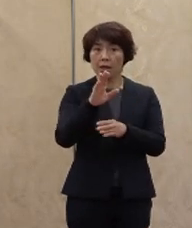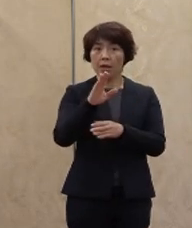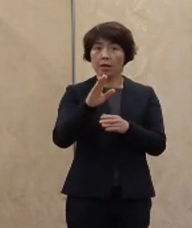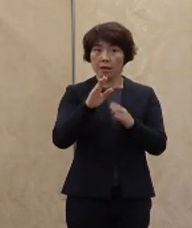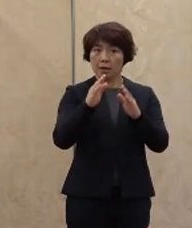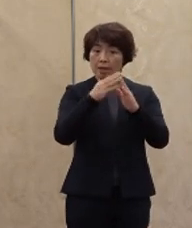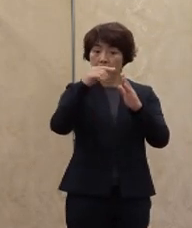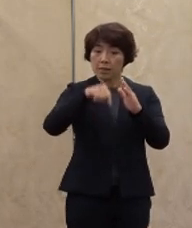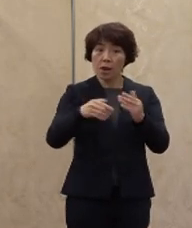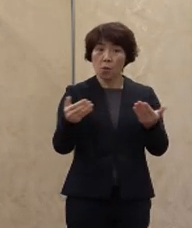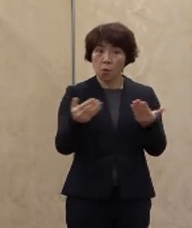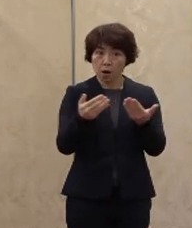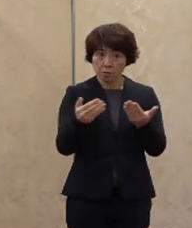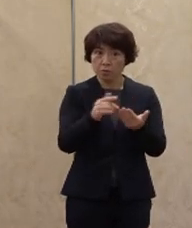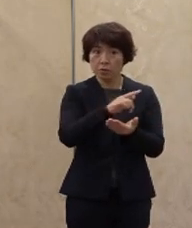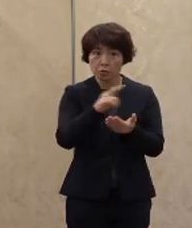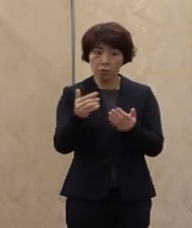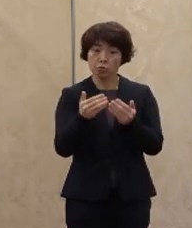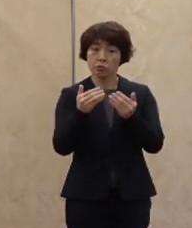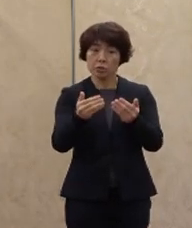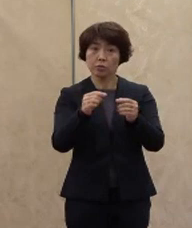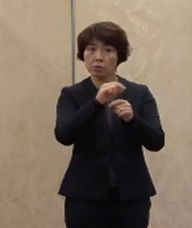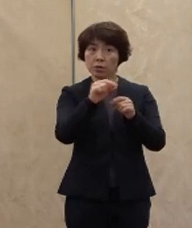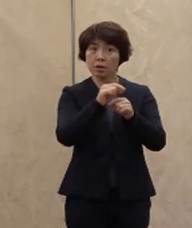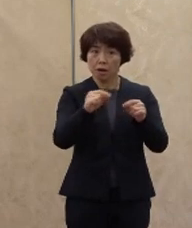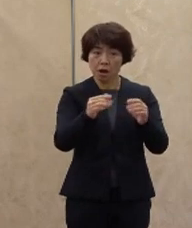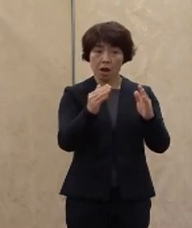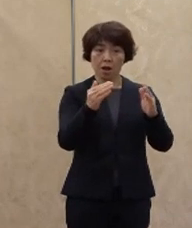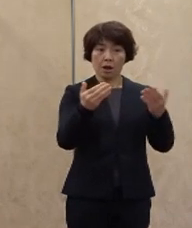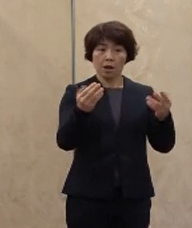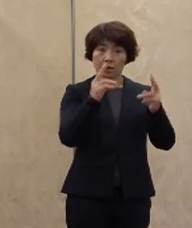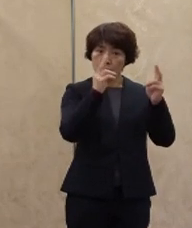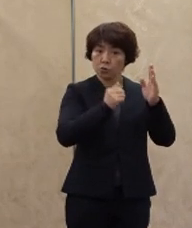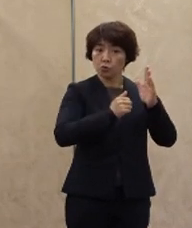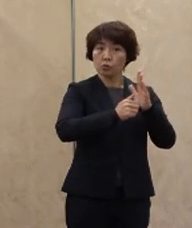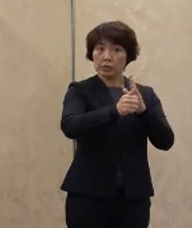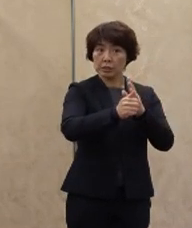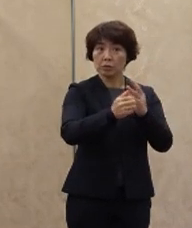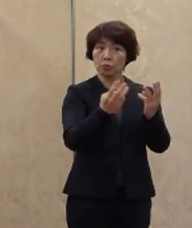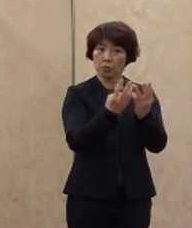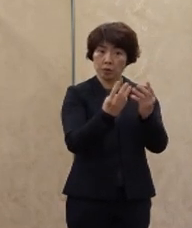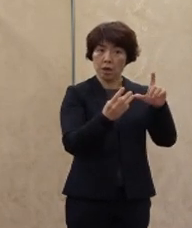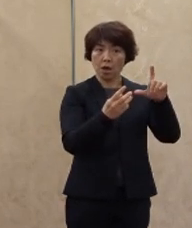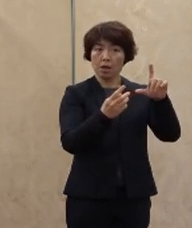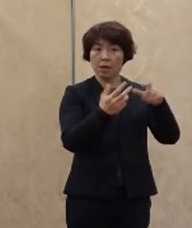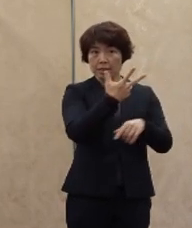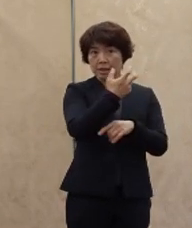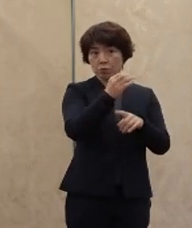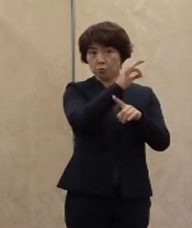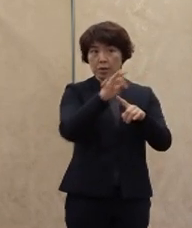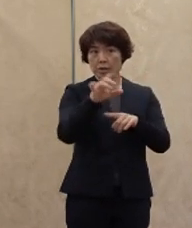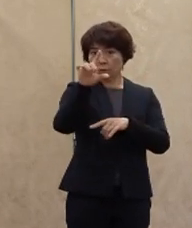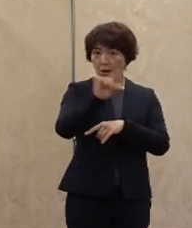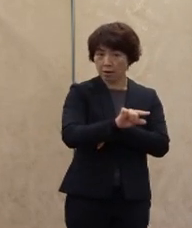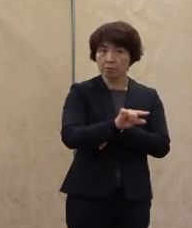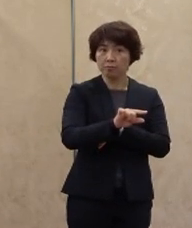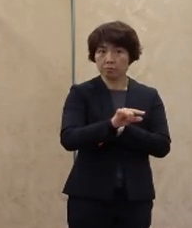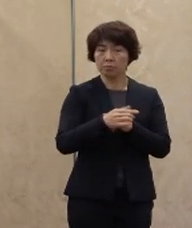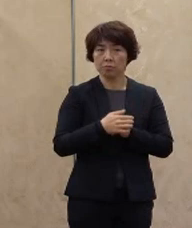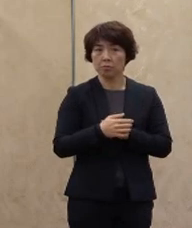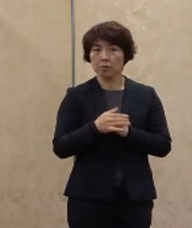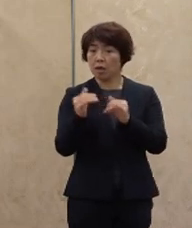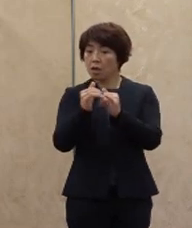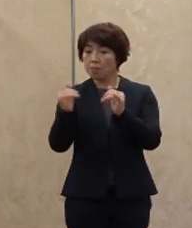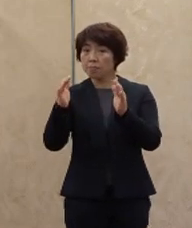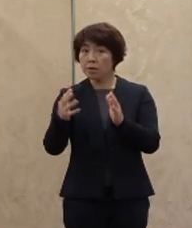減、テレワークなどの推進で出勤者数を7割削減するということですけれども、民間の調査